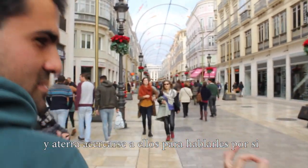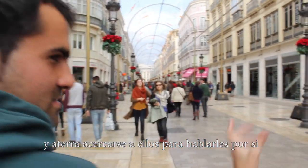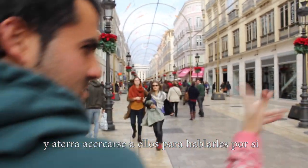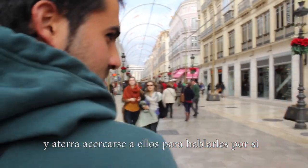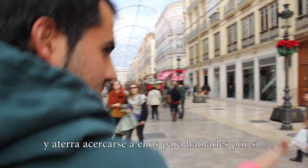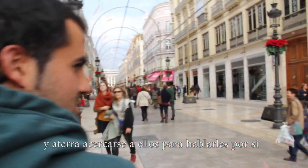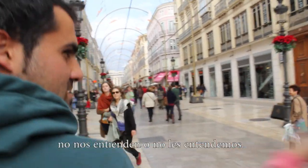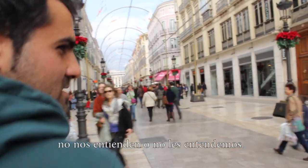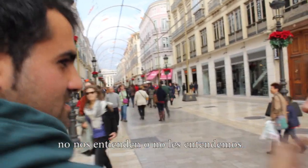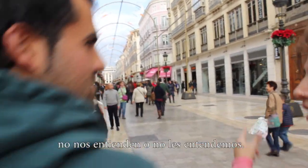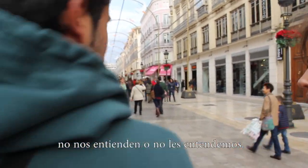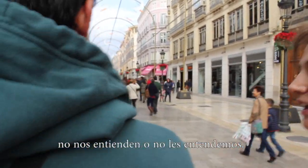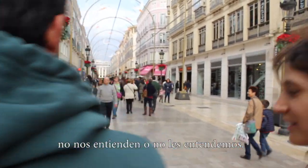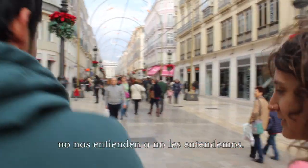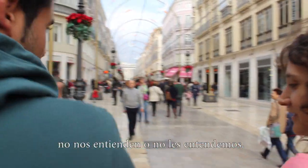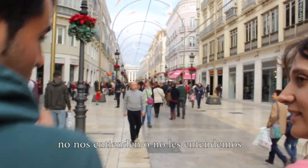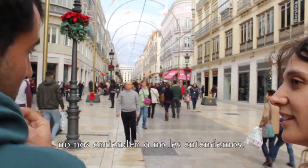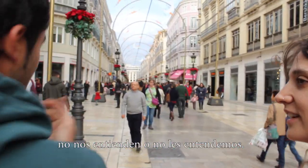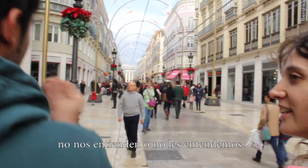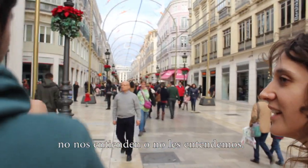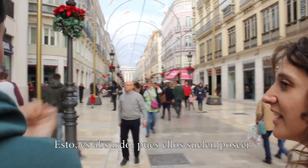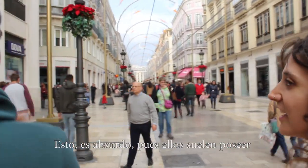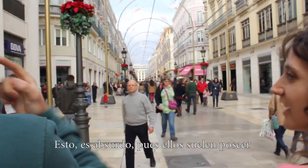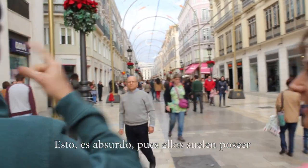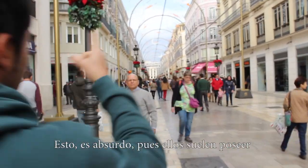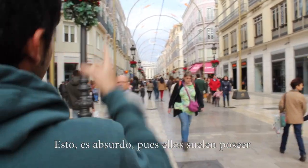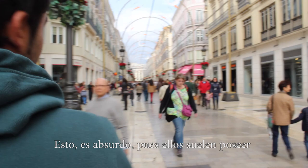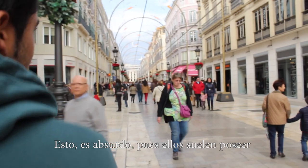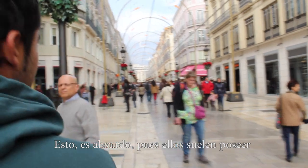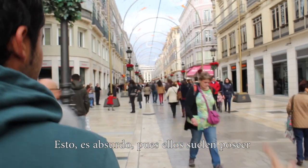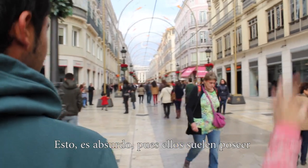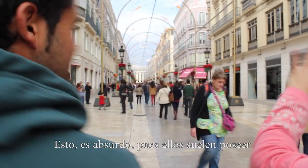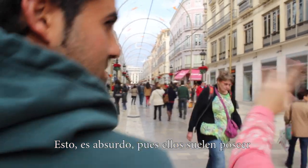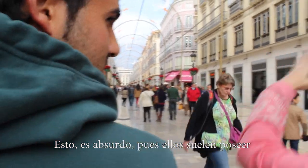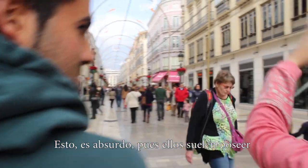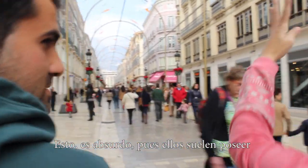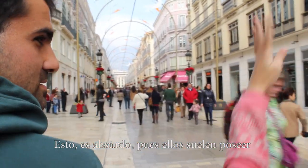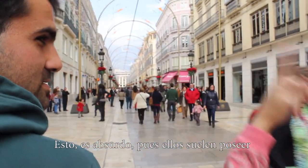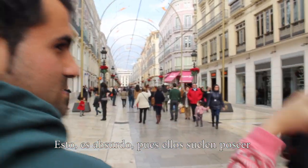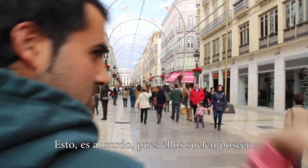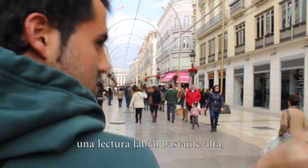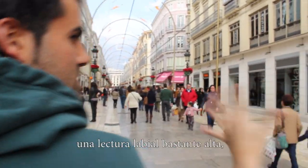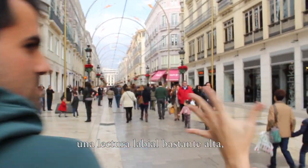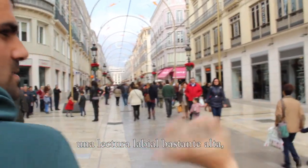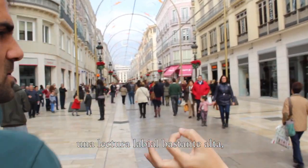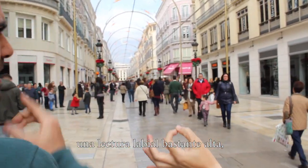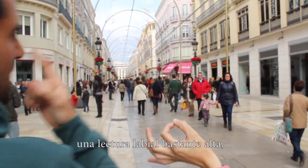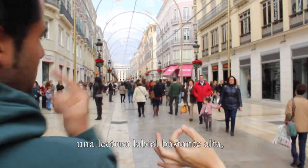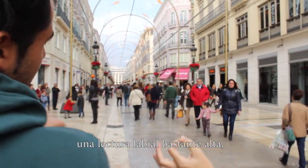hablarles por si no nos entienden o no les entienden. Esto es absurdo, pues ellos suelen poseer una lectura labial bastante